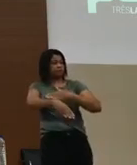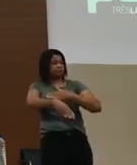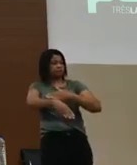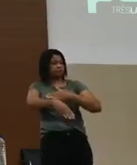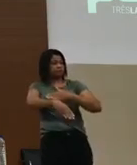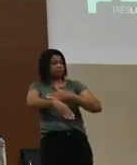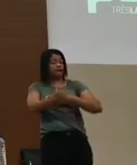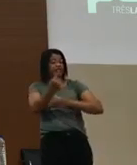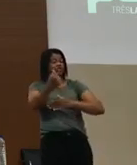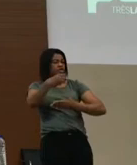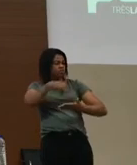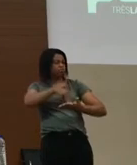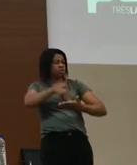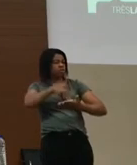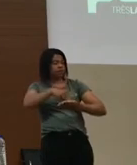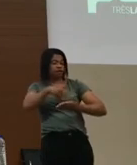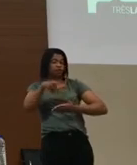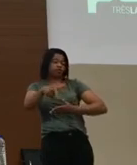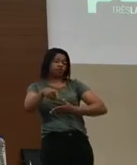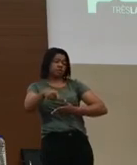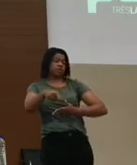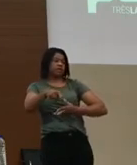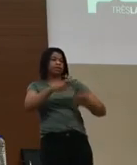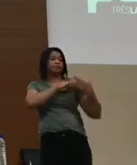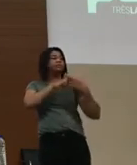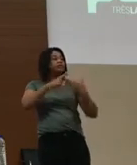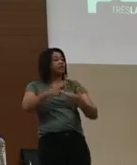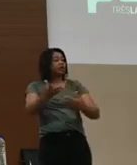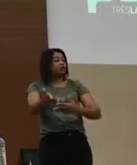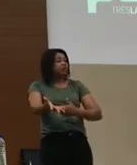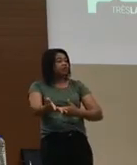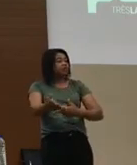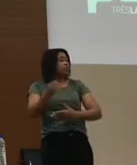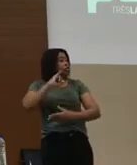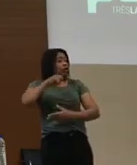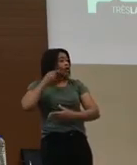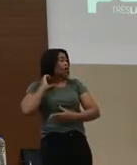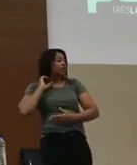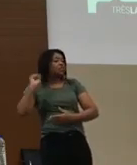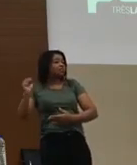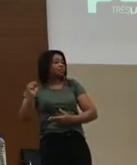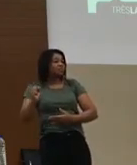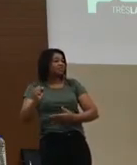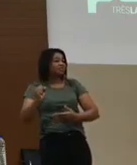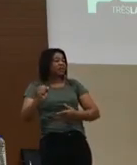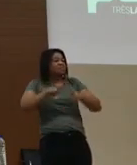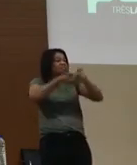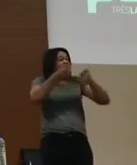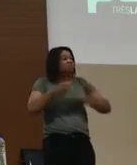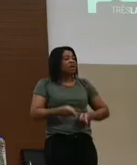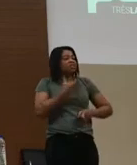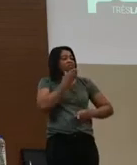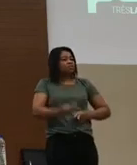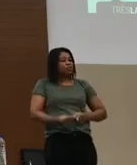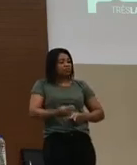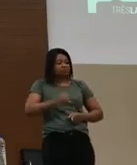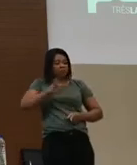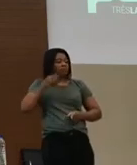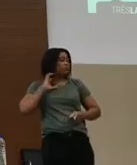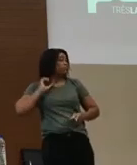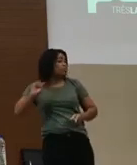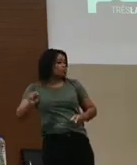com quem fala sem entendimento. Ele colocou o queijo para o rato vigiar.